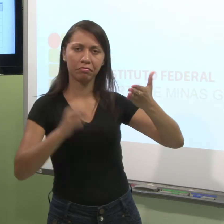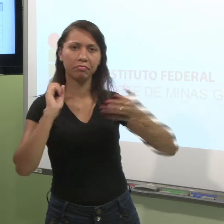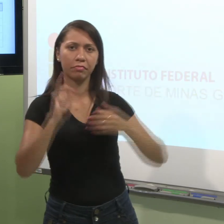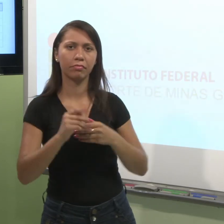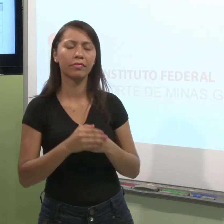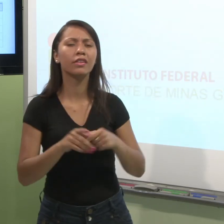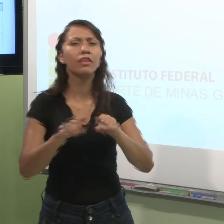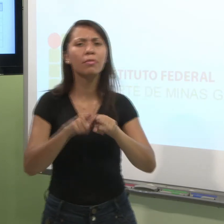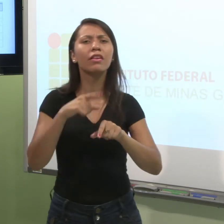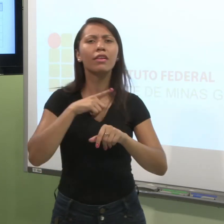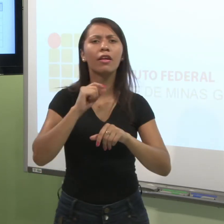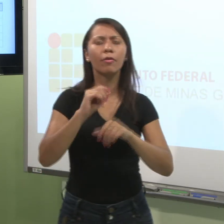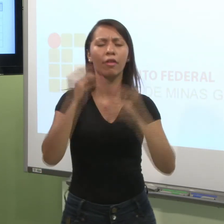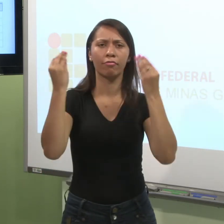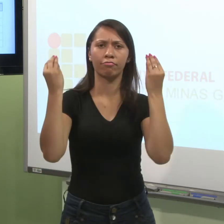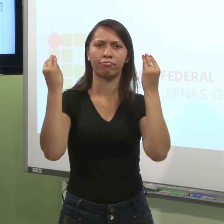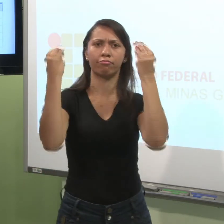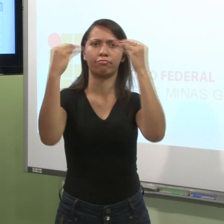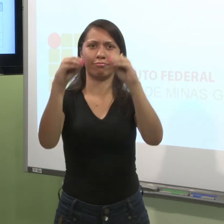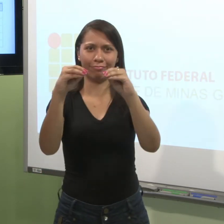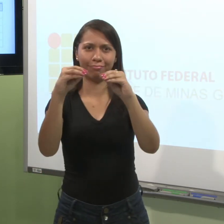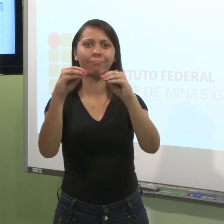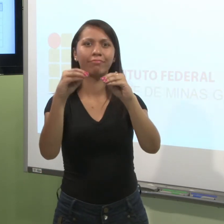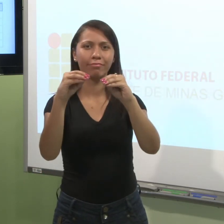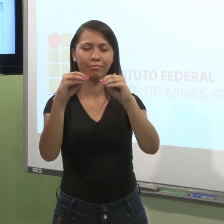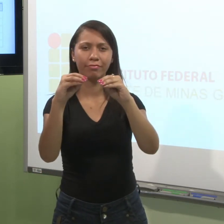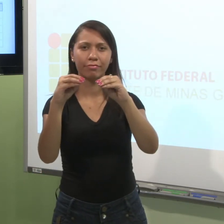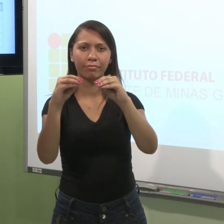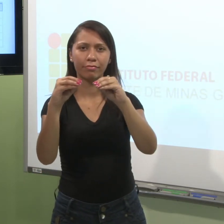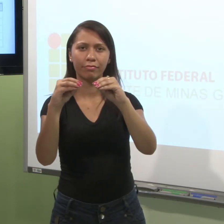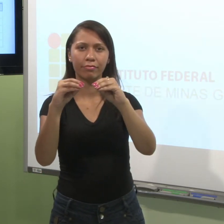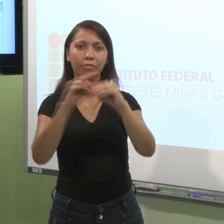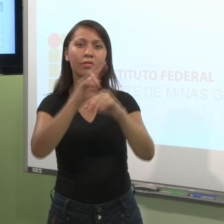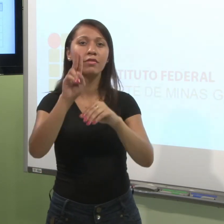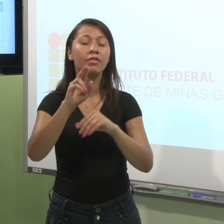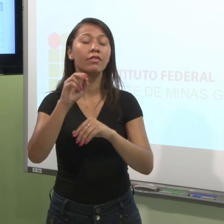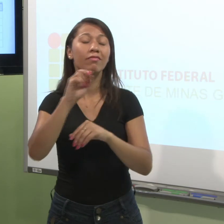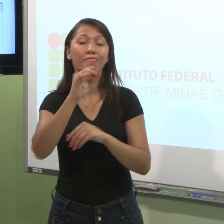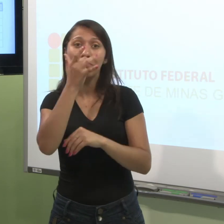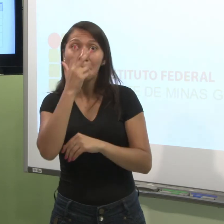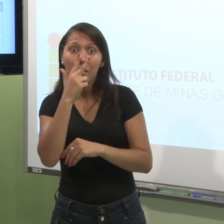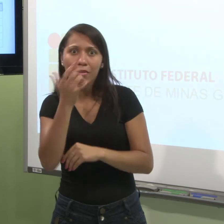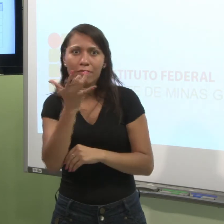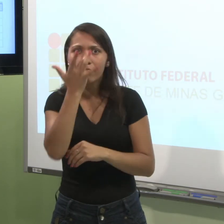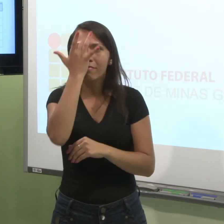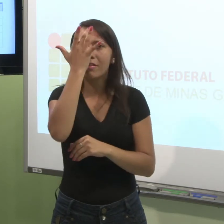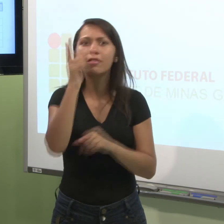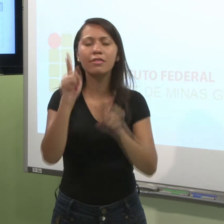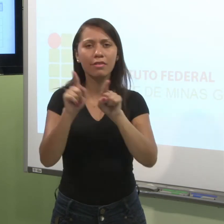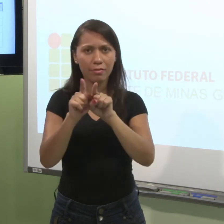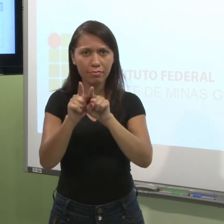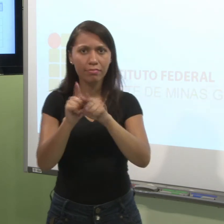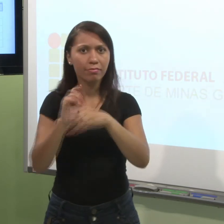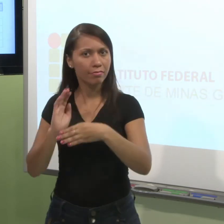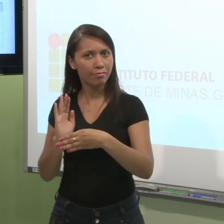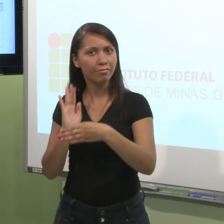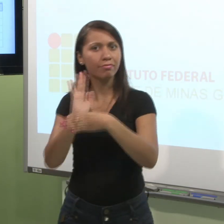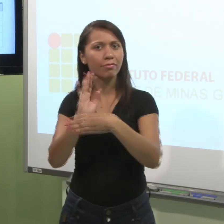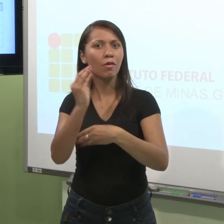Os gráficos são ferramentas bastante usadas para facilitar a análise de tabelas e também para auxiliar na compreensão